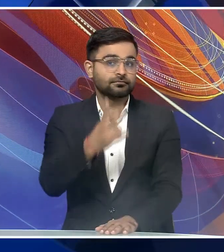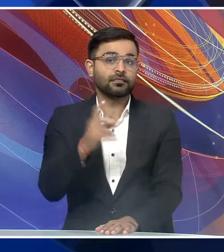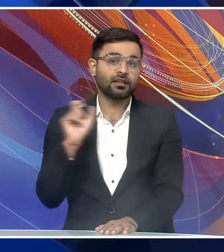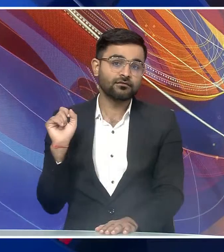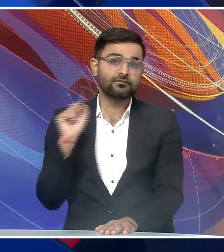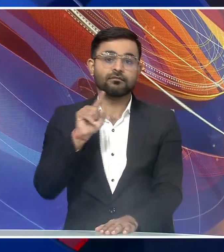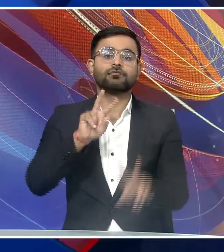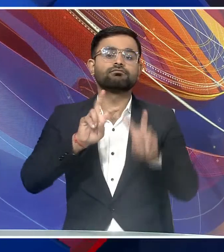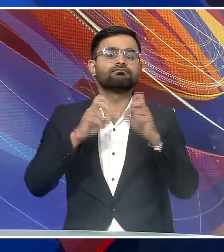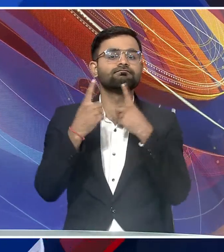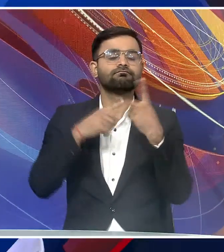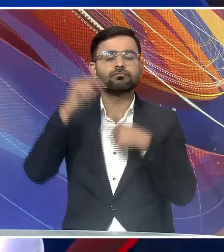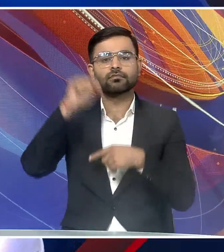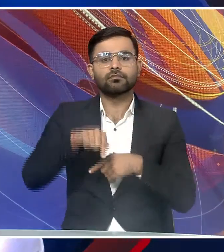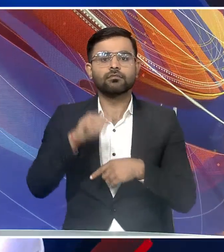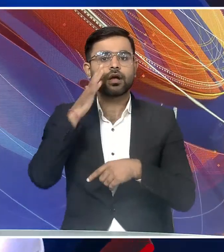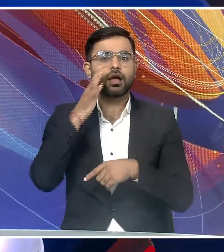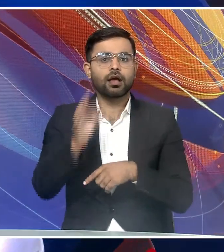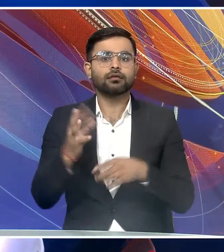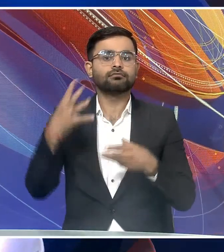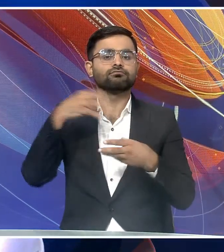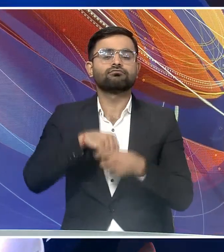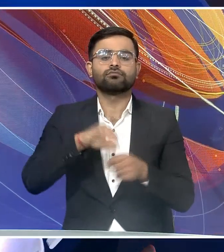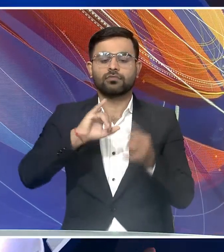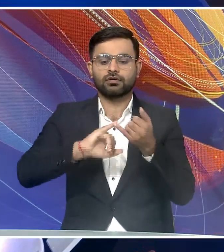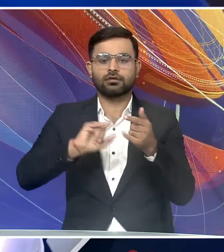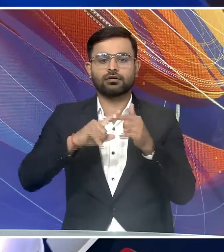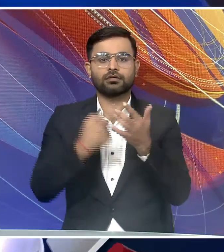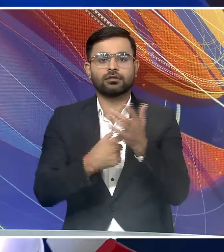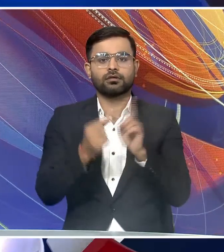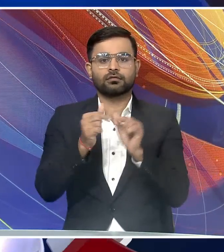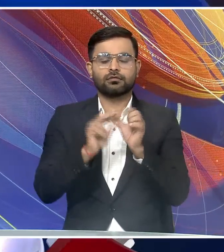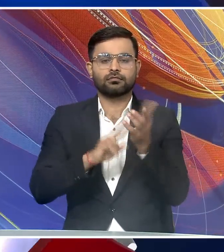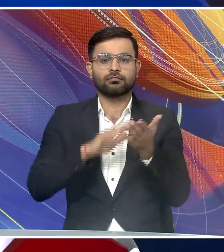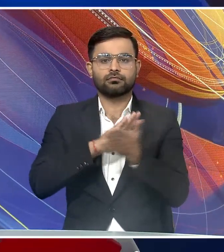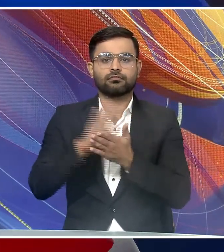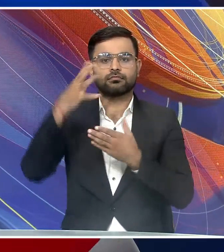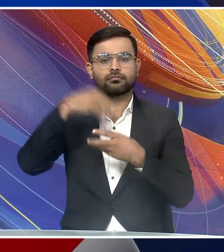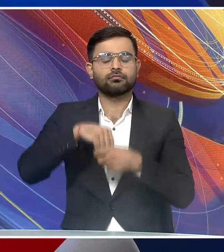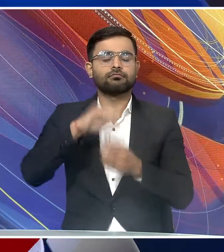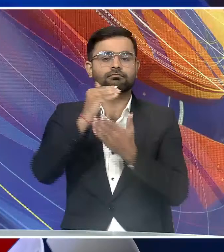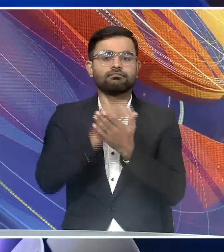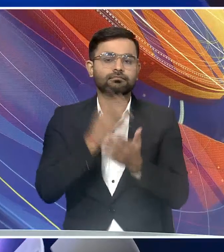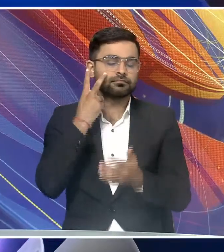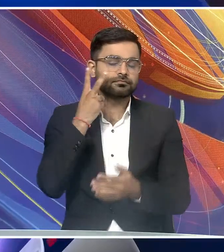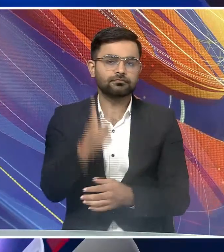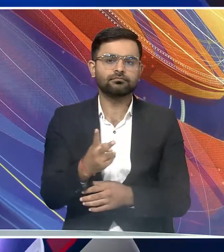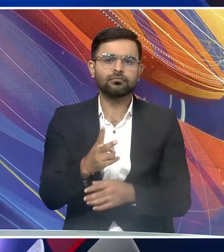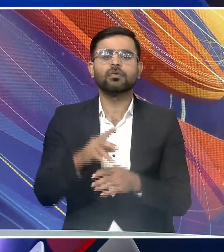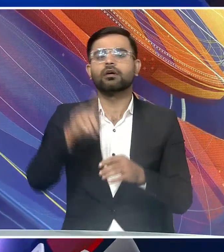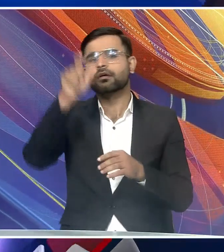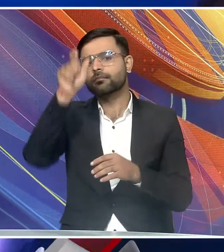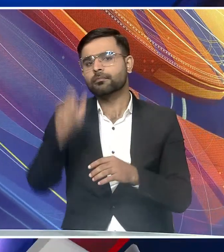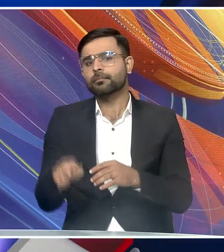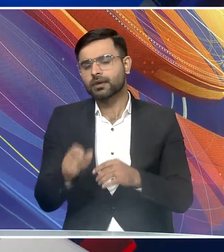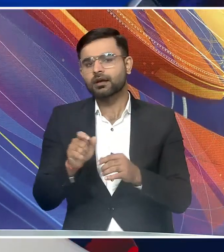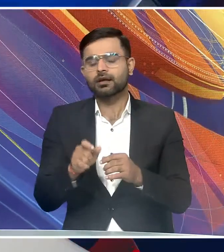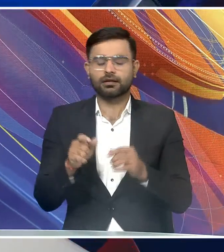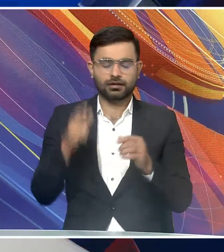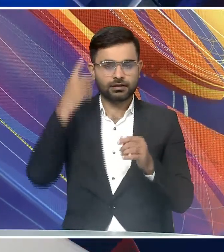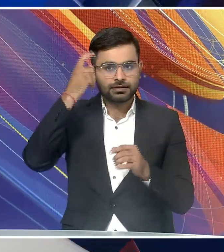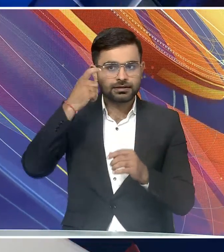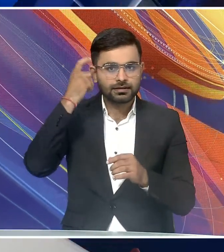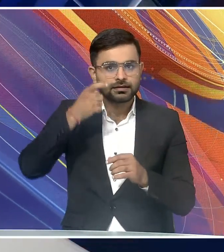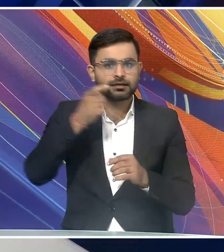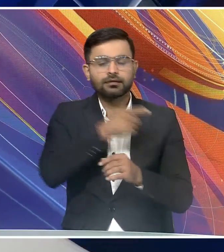पहले बात करते हैं आपके साथ कॉरपोरेट सरपंच की। आज के इस धारावाहिक में आप देखेंगे कि इंद्रेश को सता रहा है